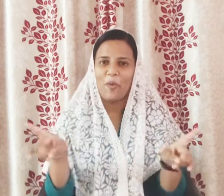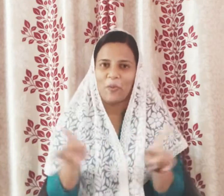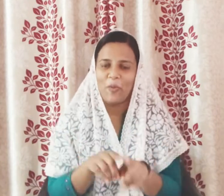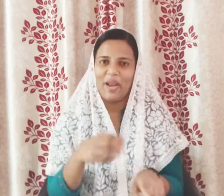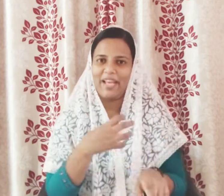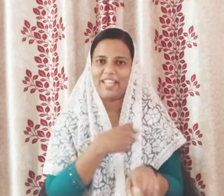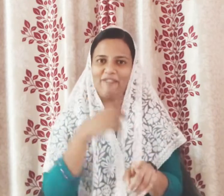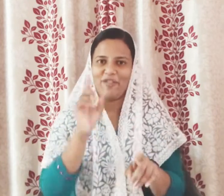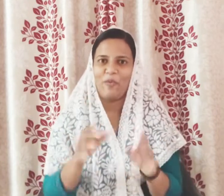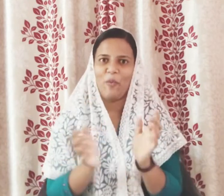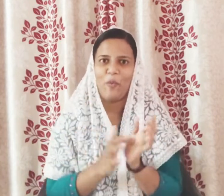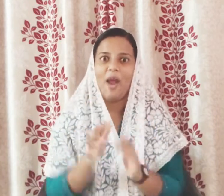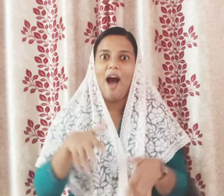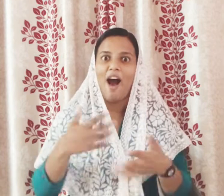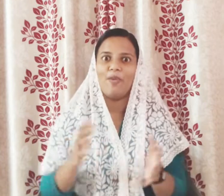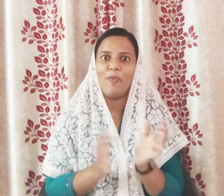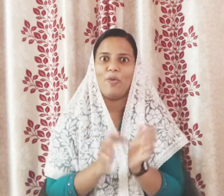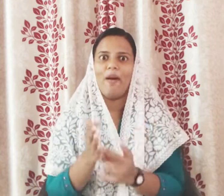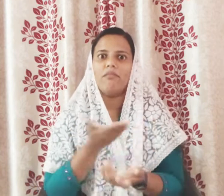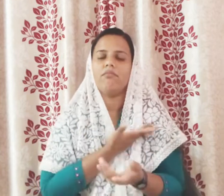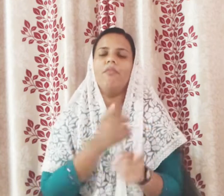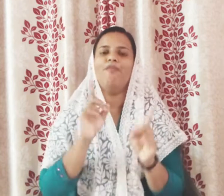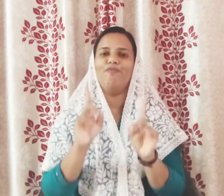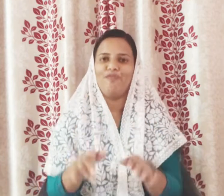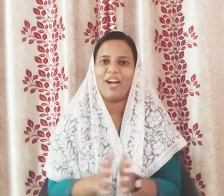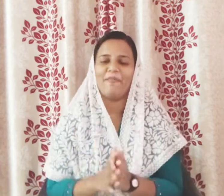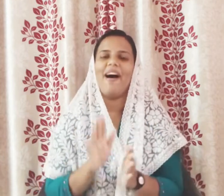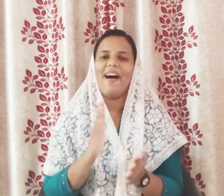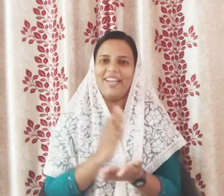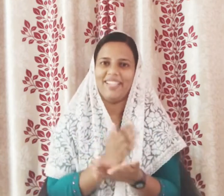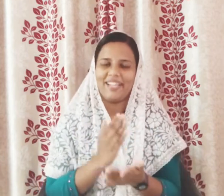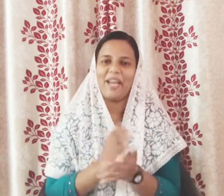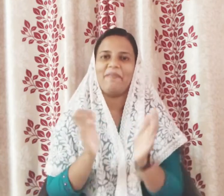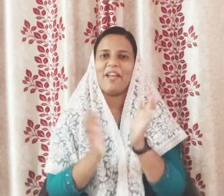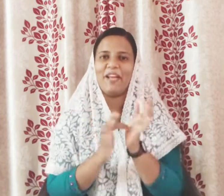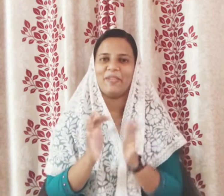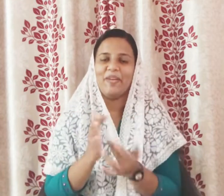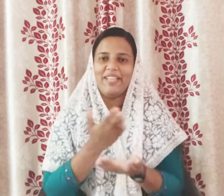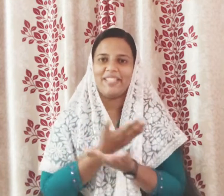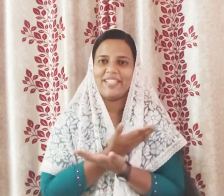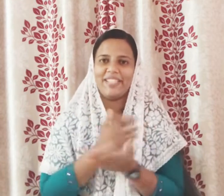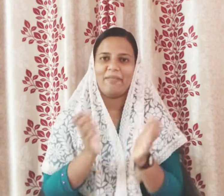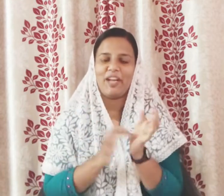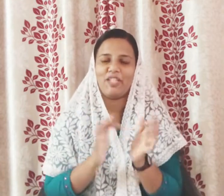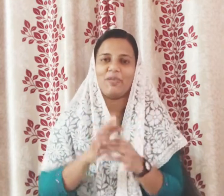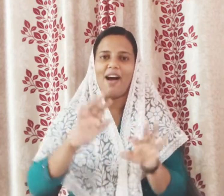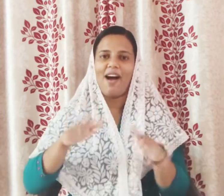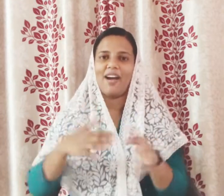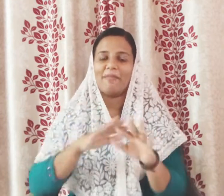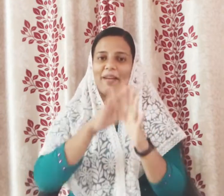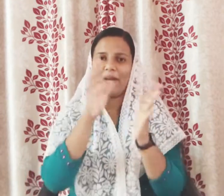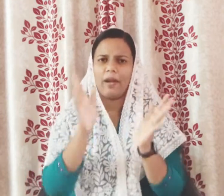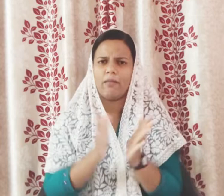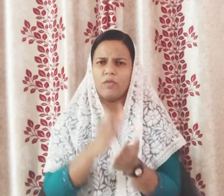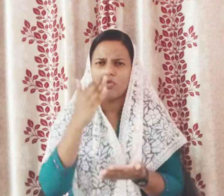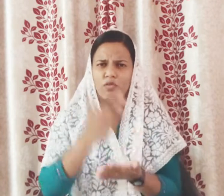മനസ്സും ഒരു ചിന്തയും ഒരു താല്പര്യവും ഒരാഗ്രഹവും ഒരു ഇഷ്ടവുമായിരിക്കണം. അതുകൊണ്ട് കർത്താവിൻ്റെ ഇഷ്ടത്തിനും ആഗ്രഹത്തിനും അവൻ ഒക്കെ വിരുദ്ധമായി